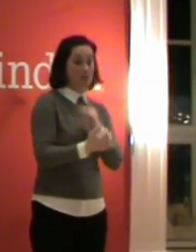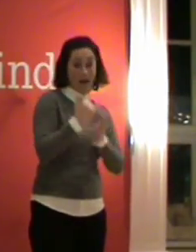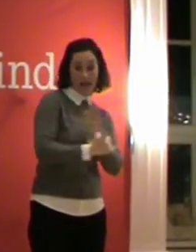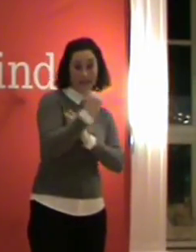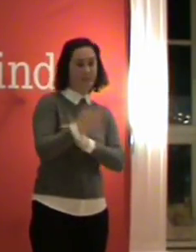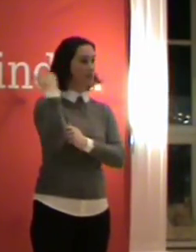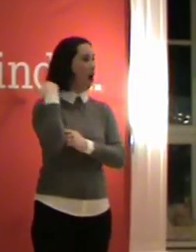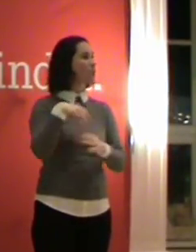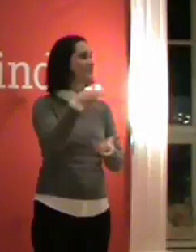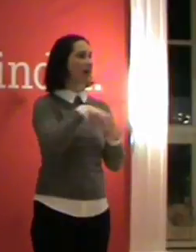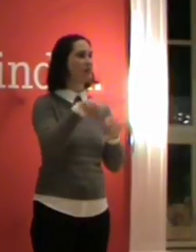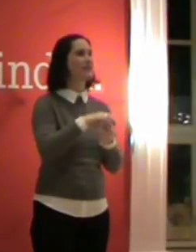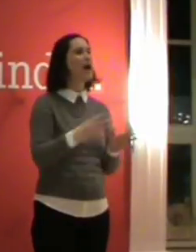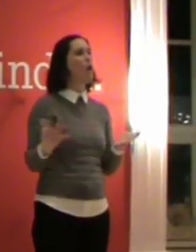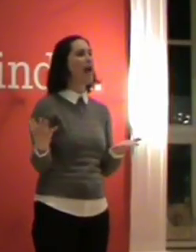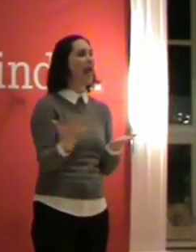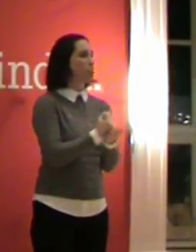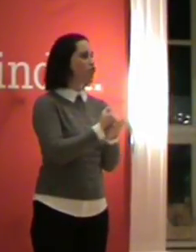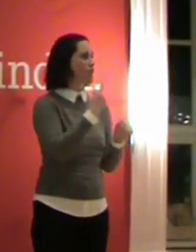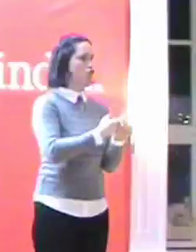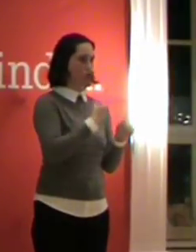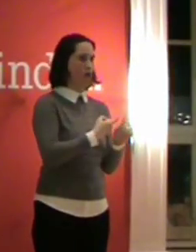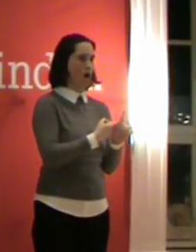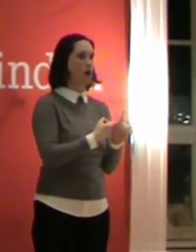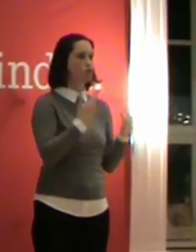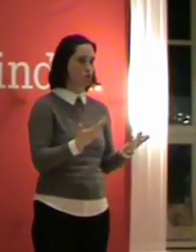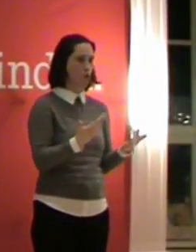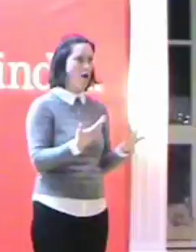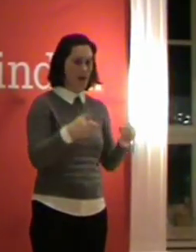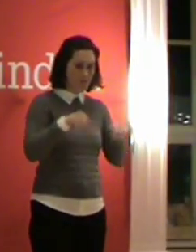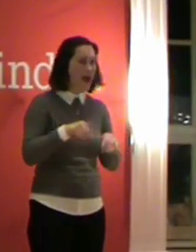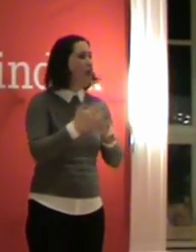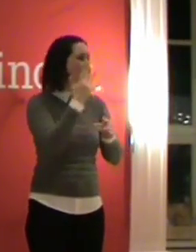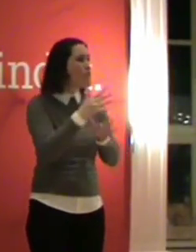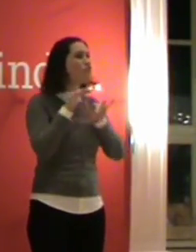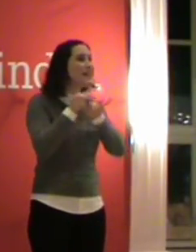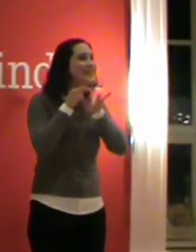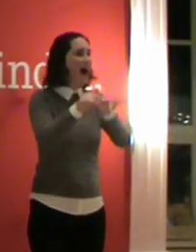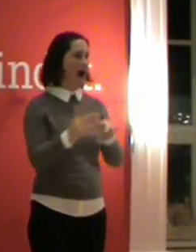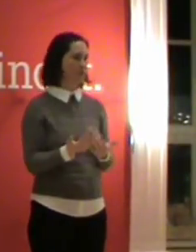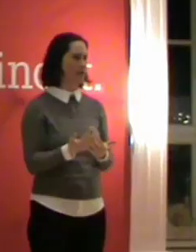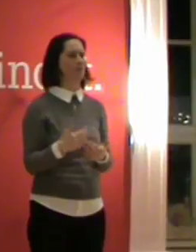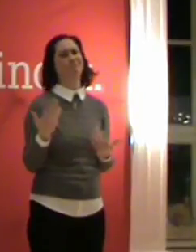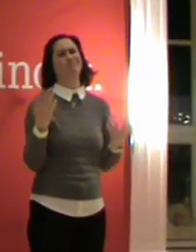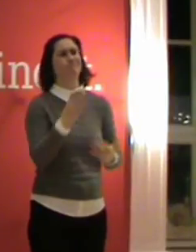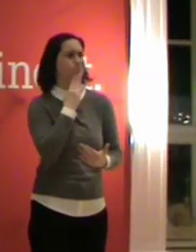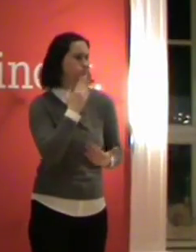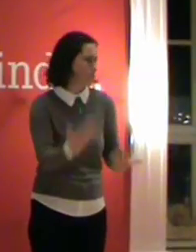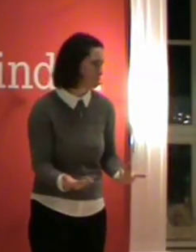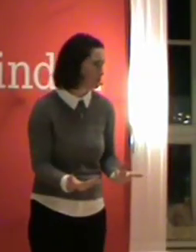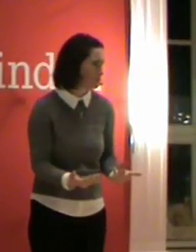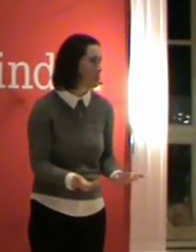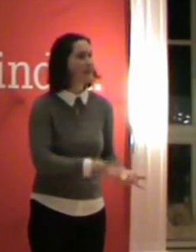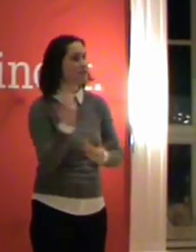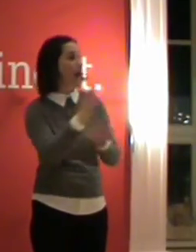Jahr ein Skandal, dass bei der Erbschaftssteuer so agiert worden ist. Wir haben lächerliche 5 Milliarden in Deutschland. Und da sage ich mal, nehmen wir doch mal das